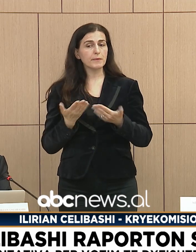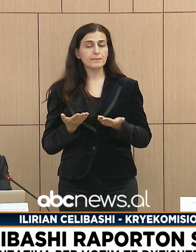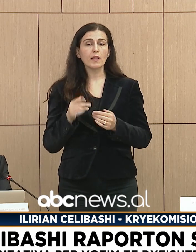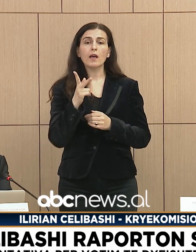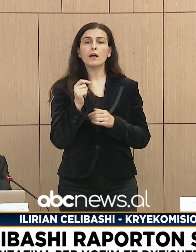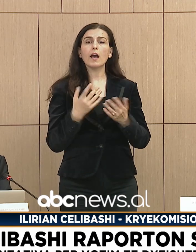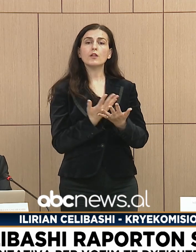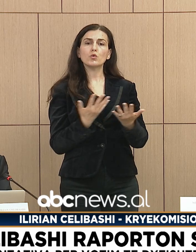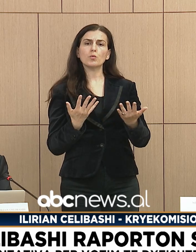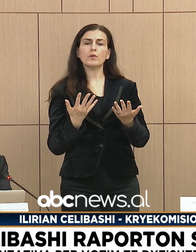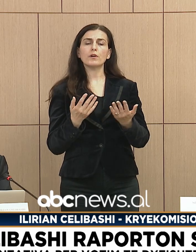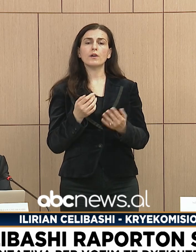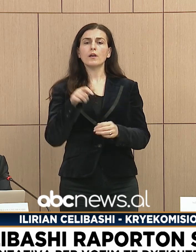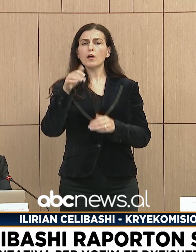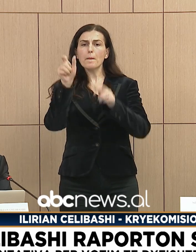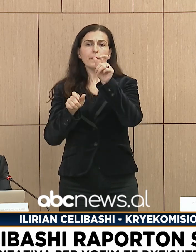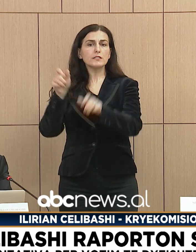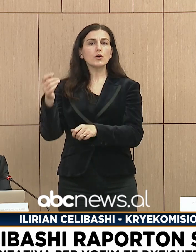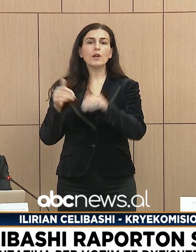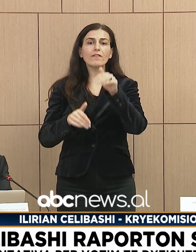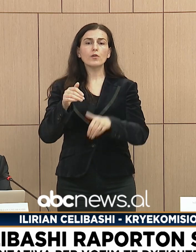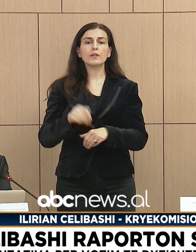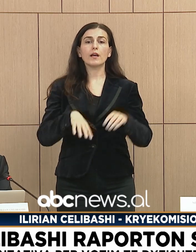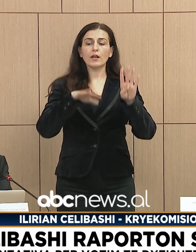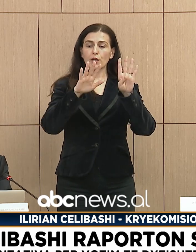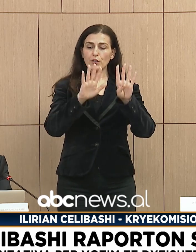kemi edhe numrin e votuesve, janë